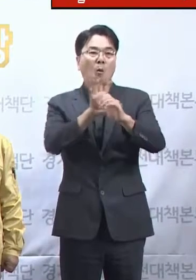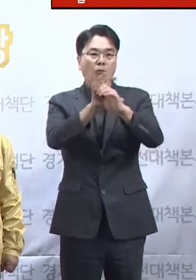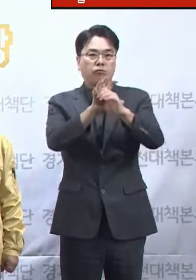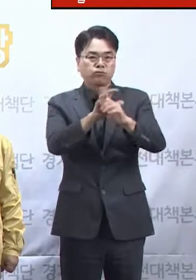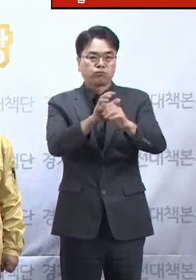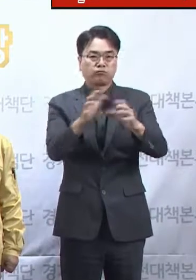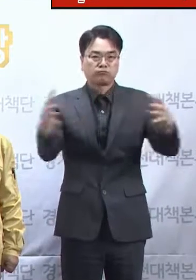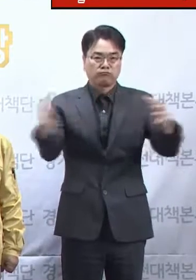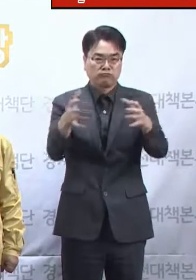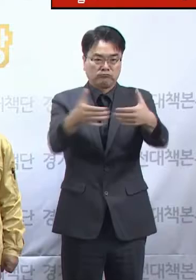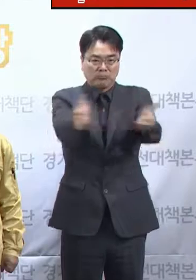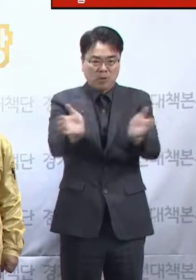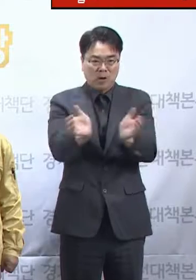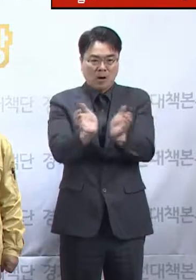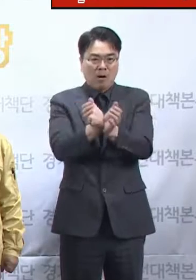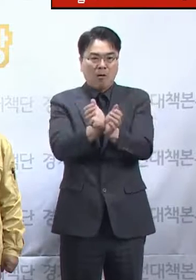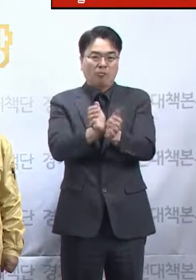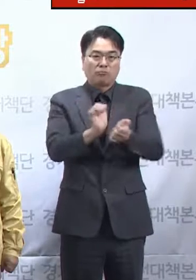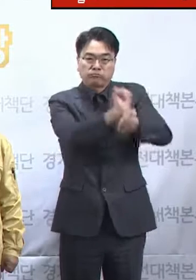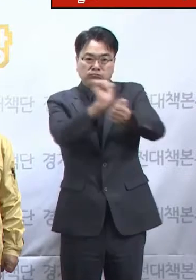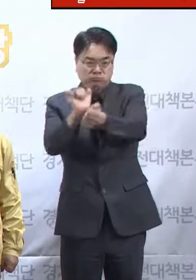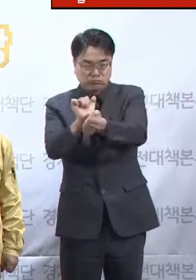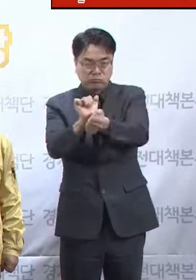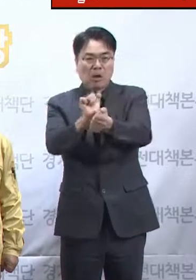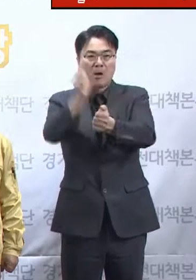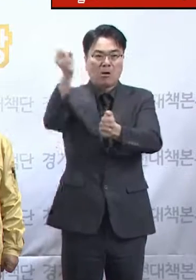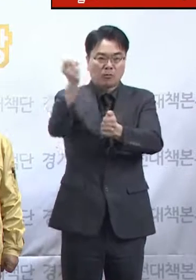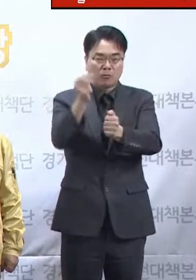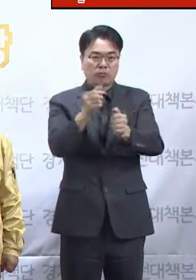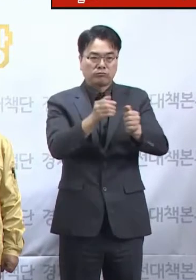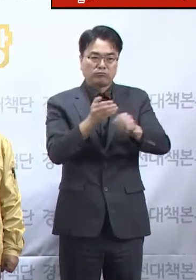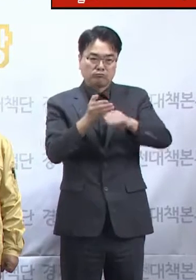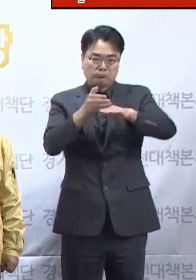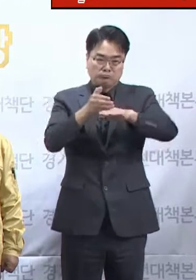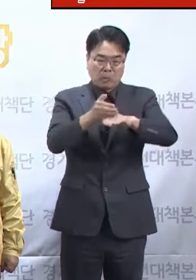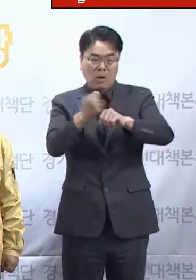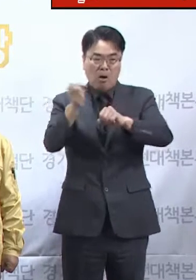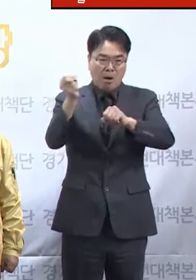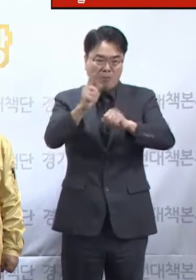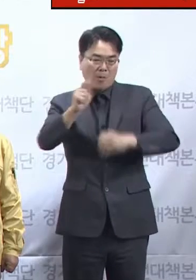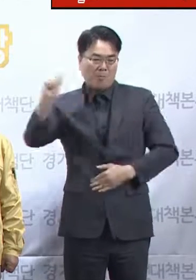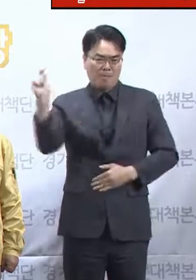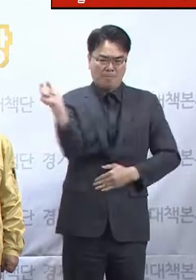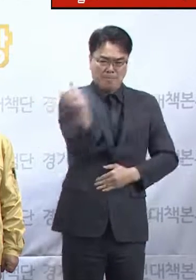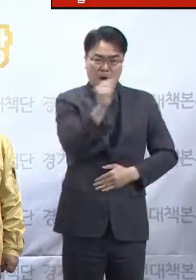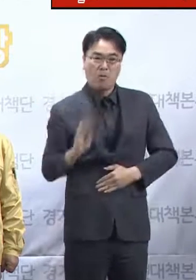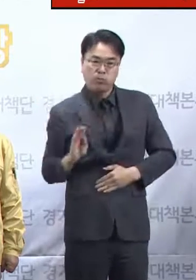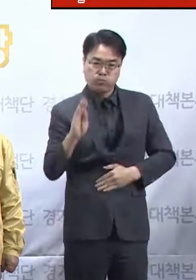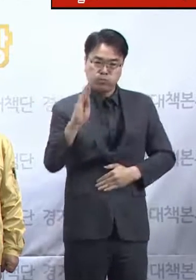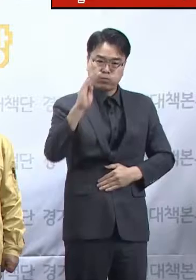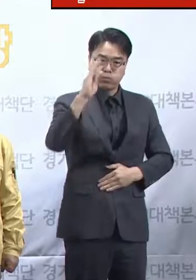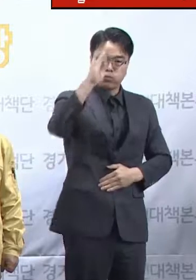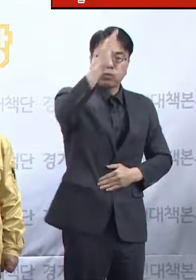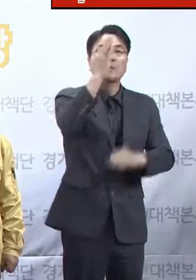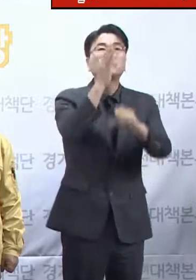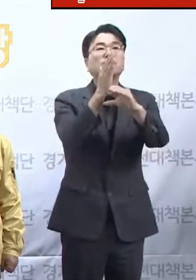감염이 잇따르고 한동안 주춤하던 확진자가 다시 가파른 증가세를 보이고